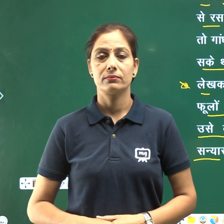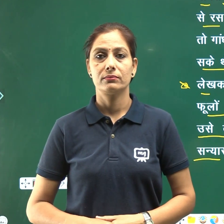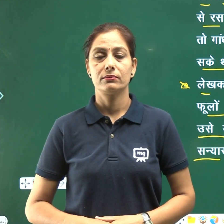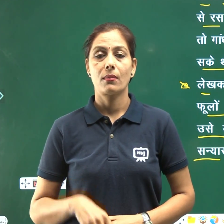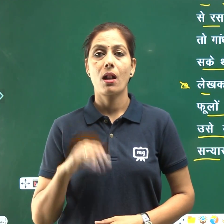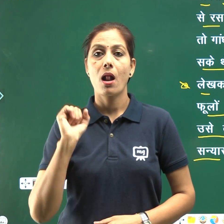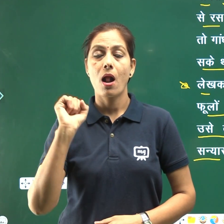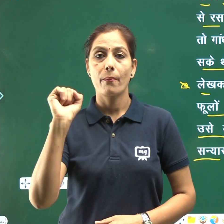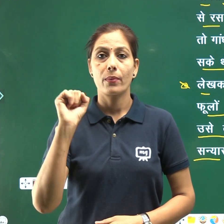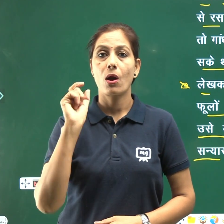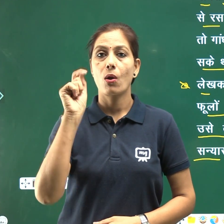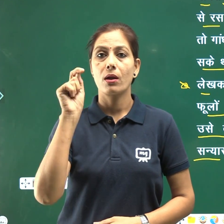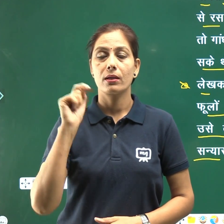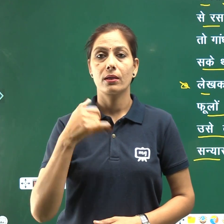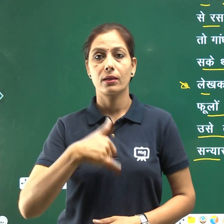अपना कार्य करने की